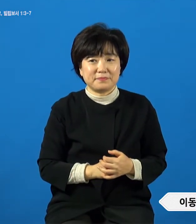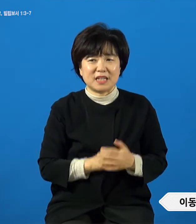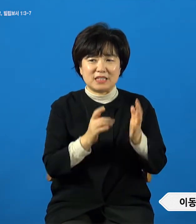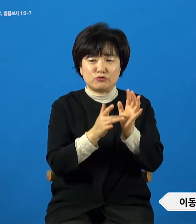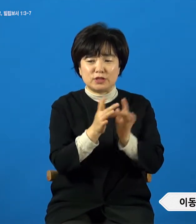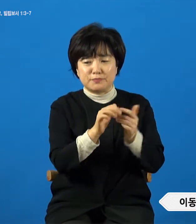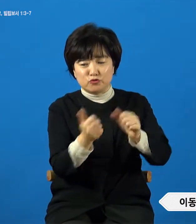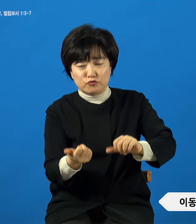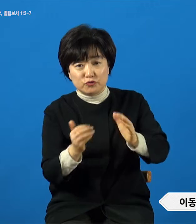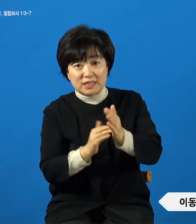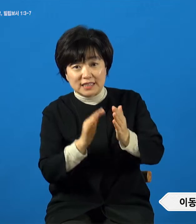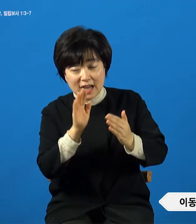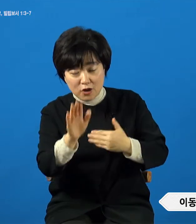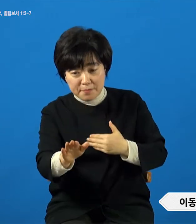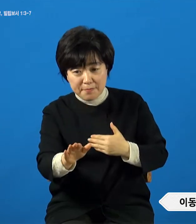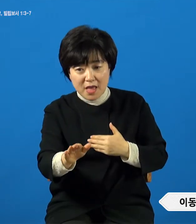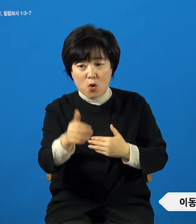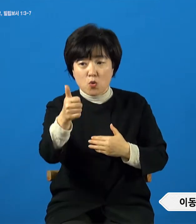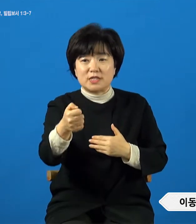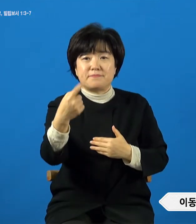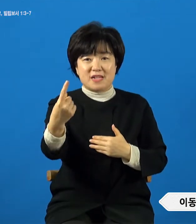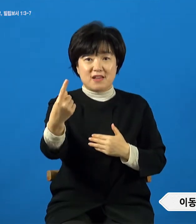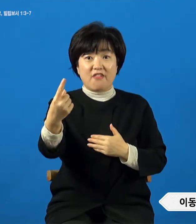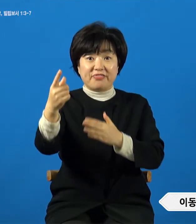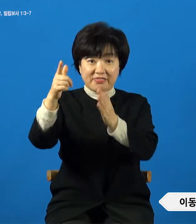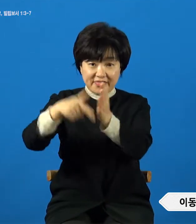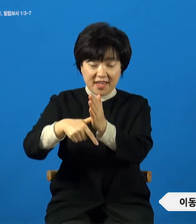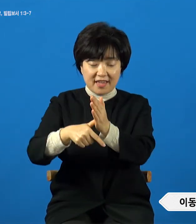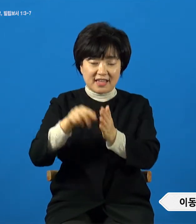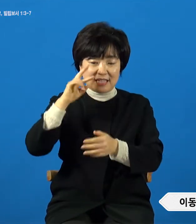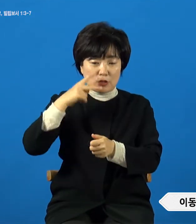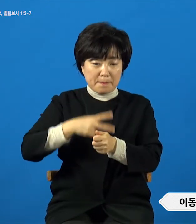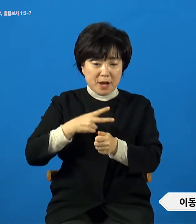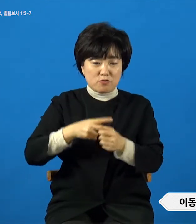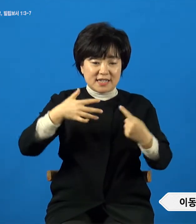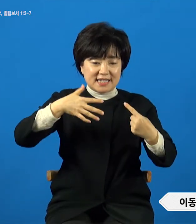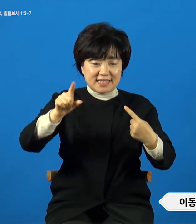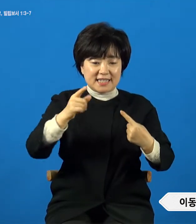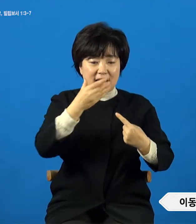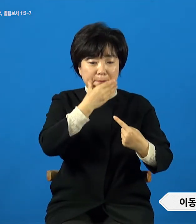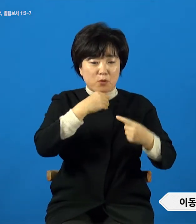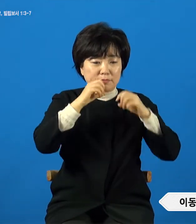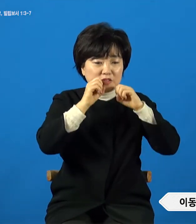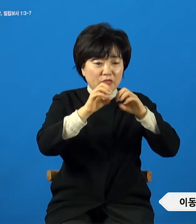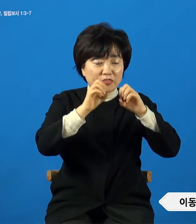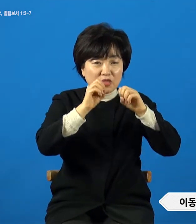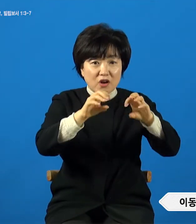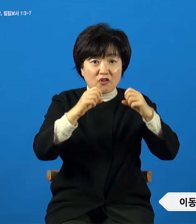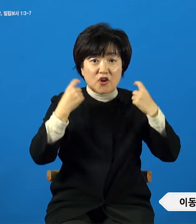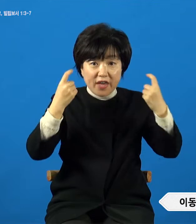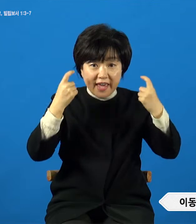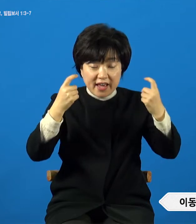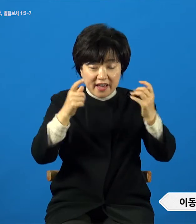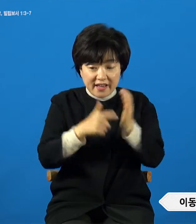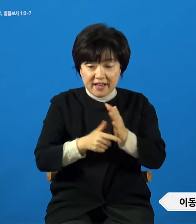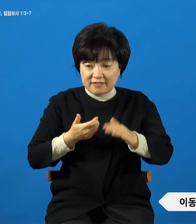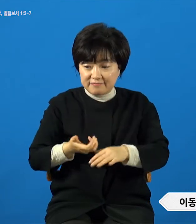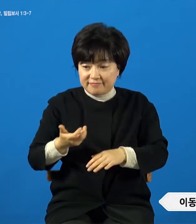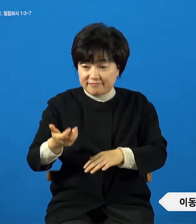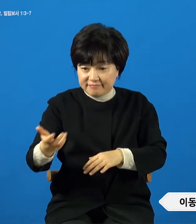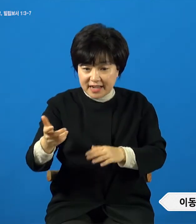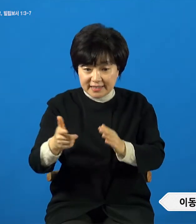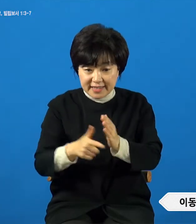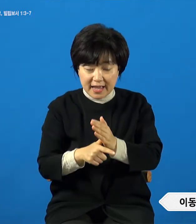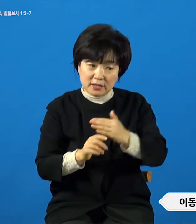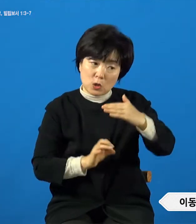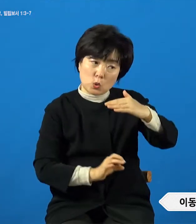AD 51년경입니다. 51년경 바울의 제2차 전도여행 당시에 바울은 그 당시에 소아시아로 동쪽으로